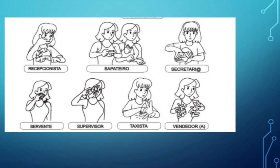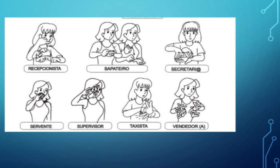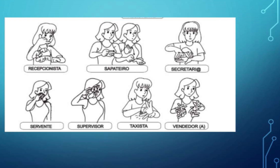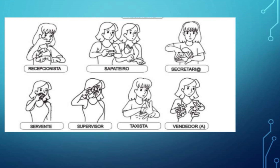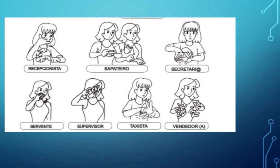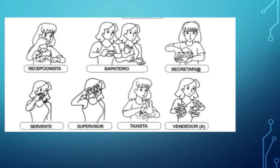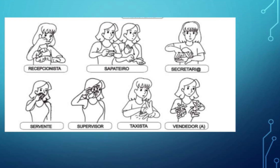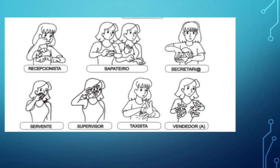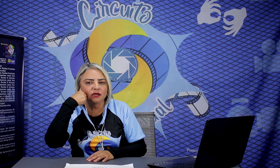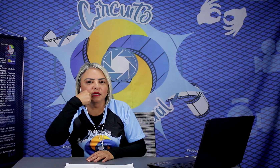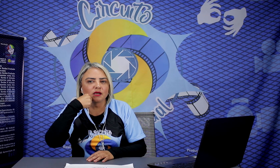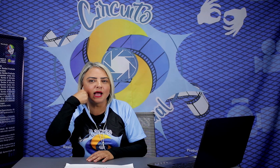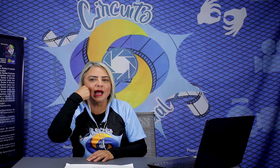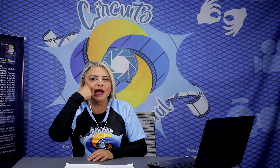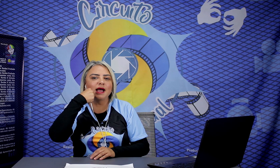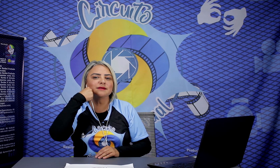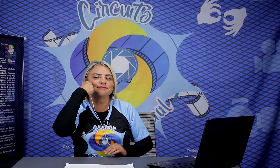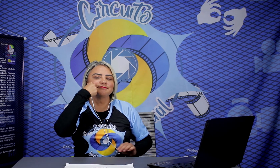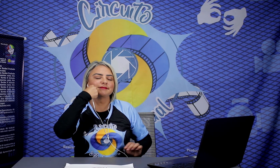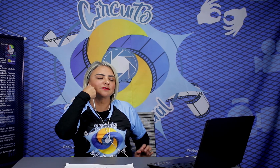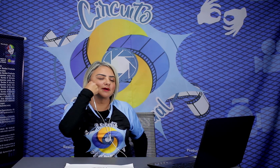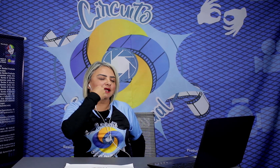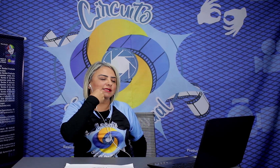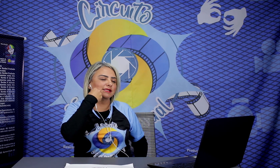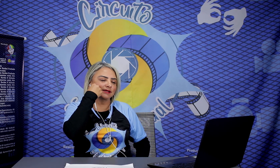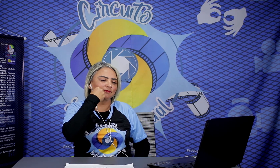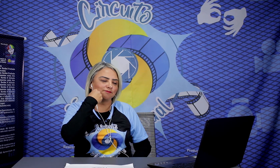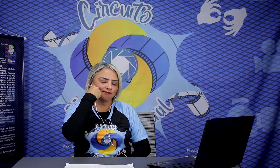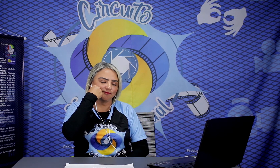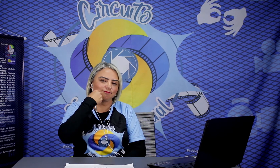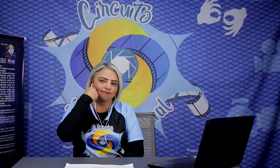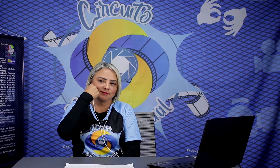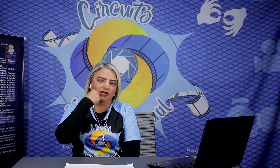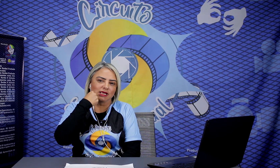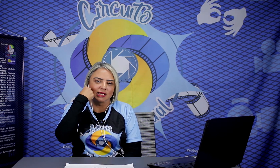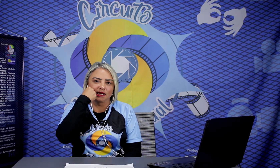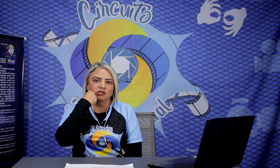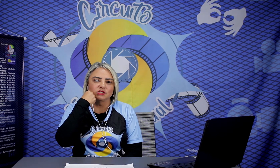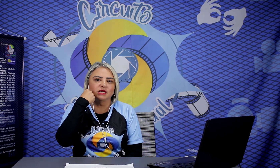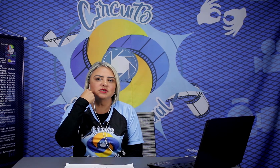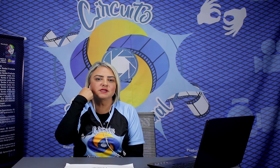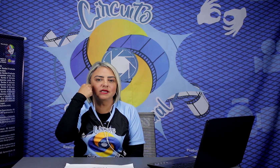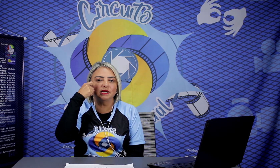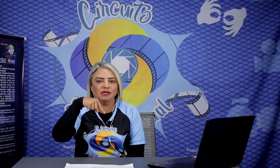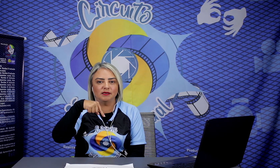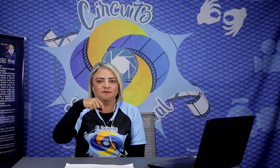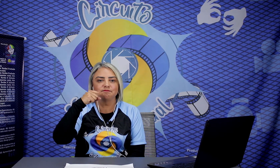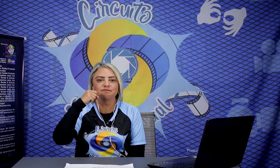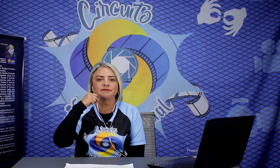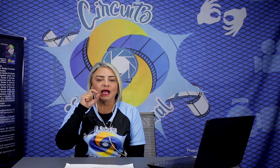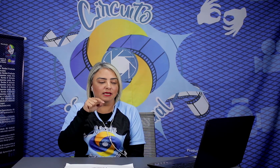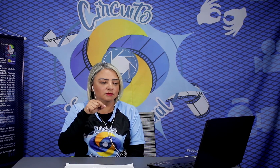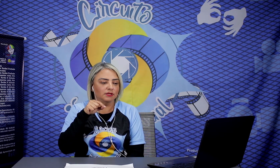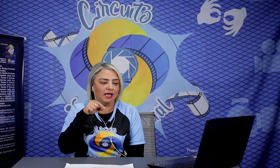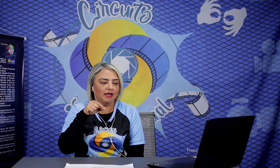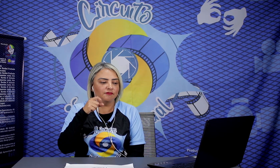Tipo aqui? Ah, o S. Gente, isso aqui no DF,